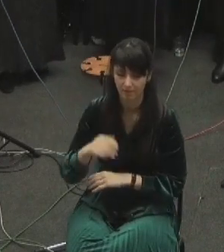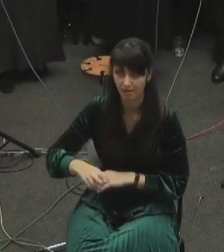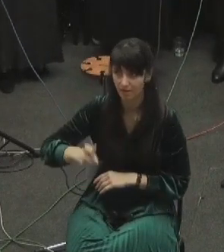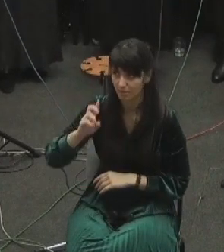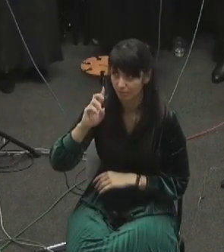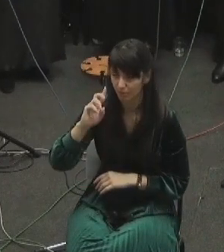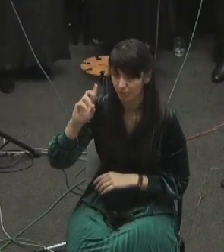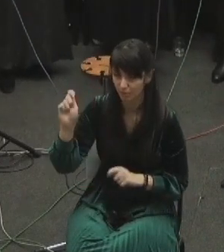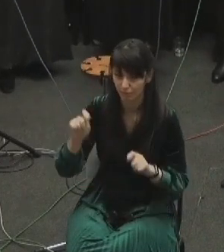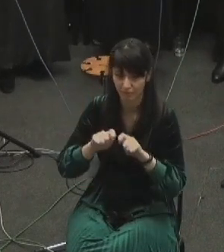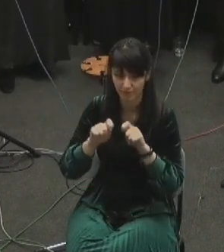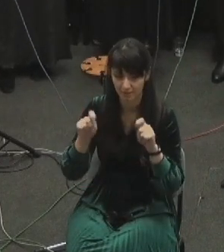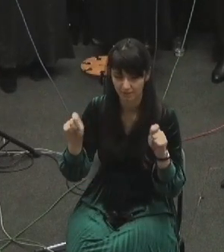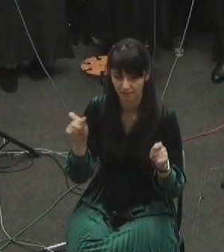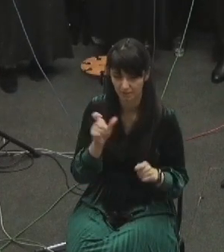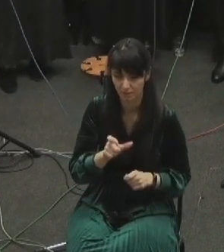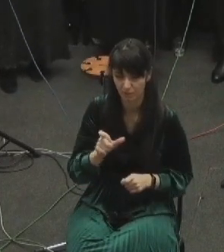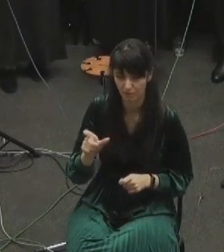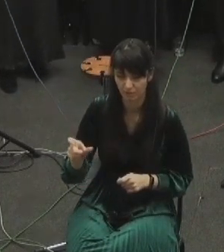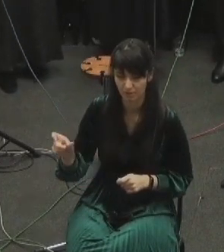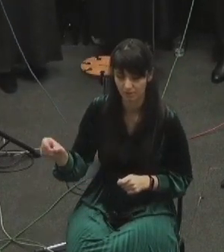Бог відкрився людям сині,